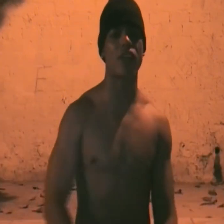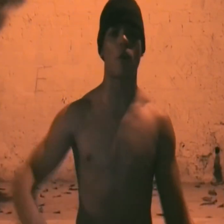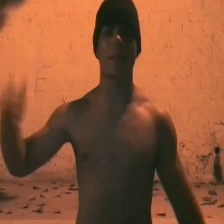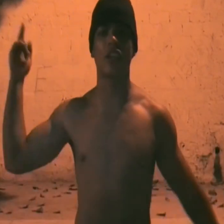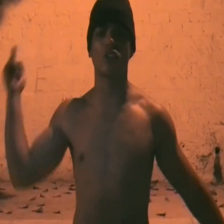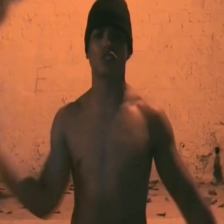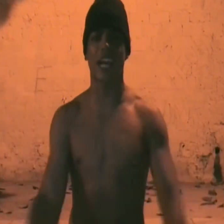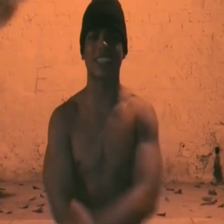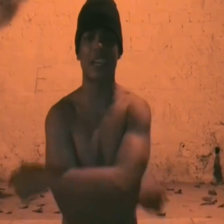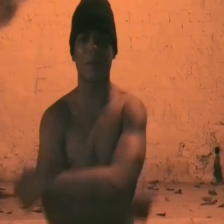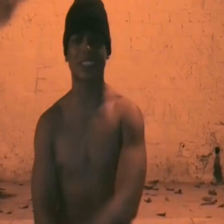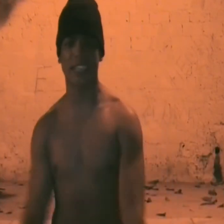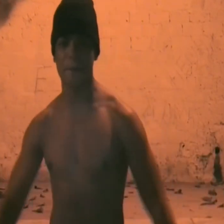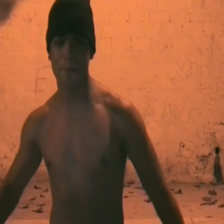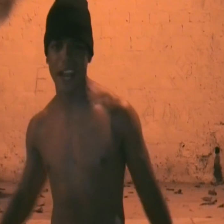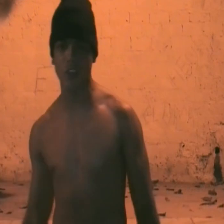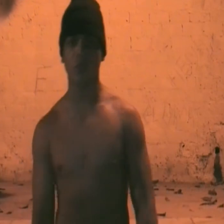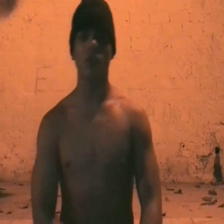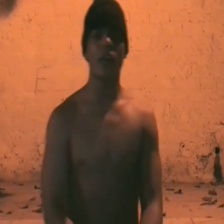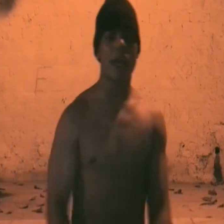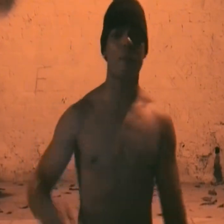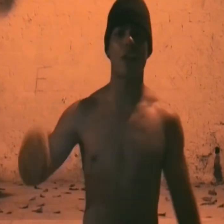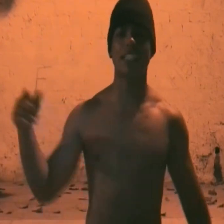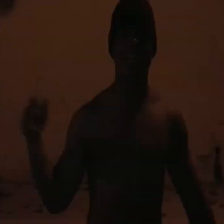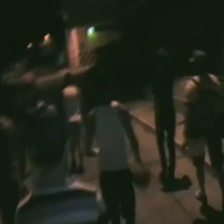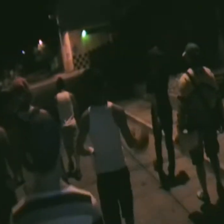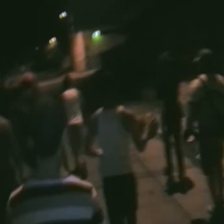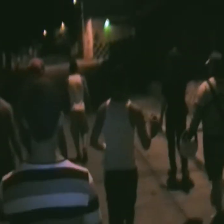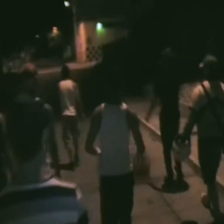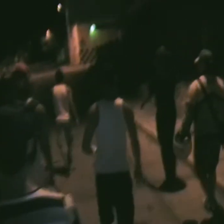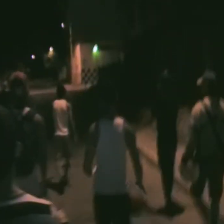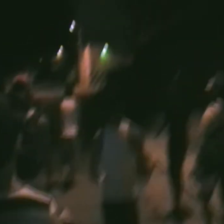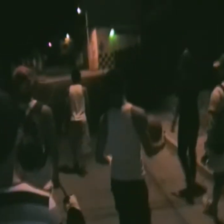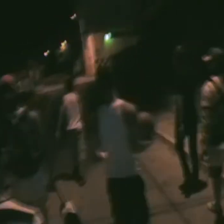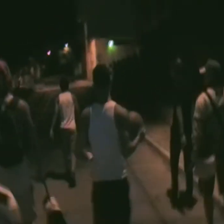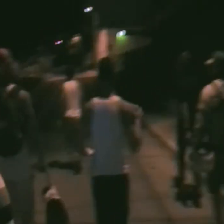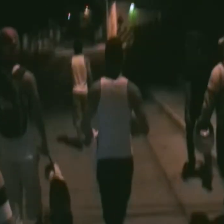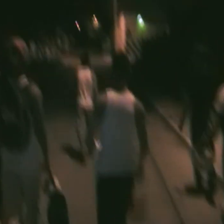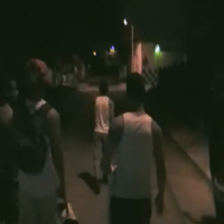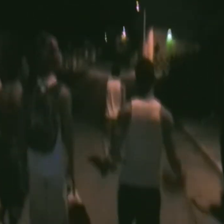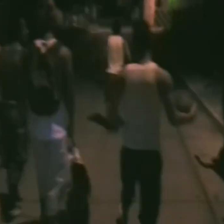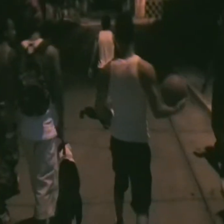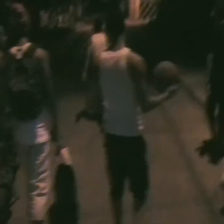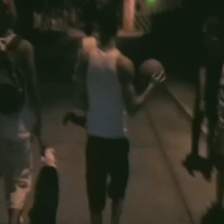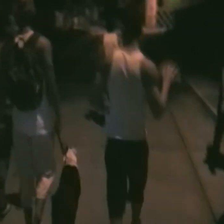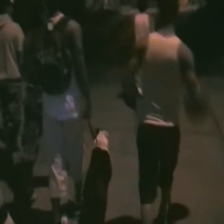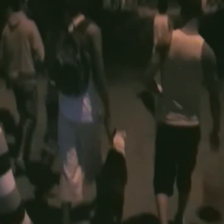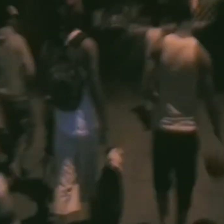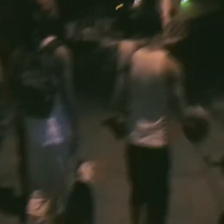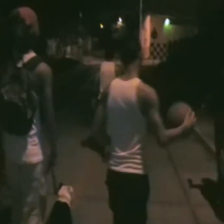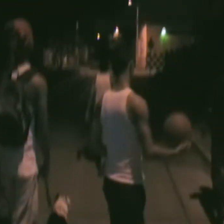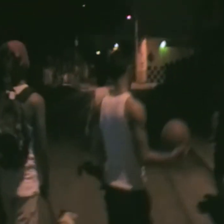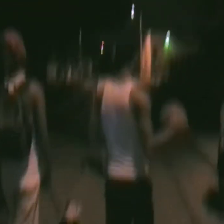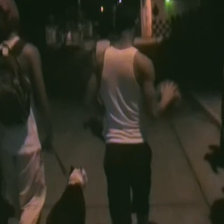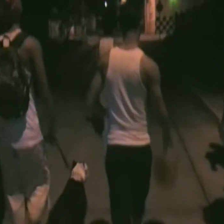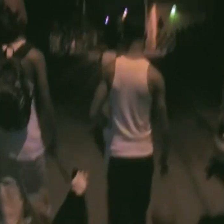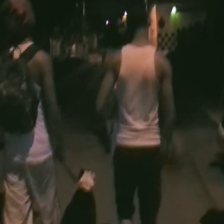mano menos tarde y más temprano. Y por la llega caminaremos como hermanos y como real amistad nos consagramos.